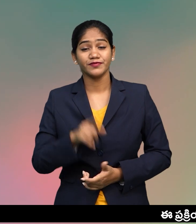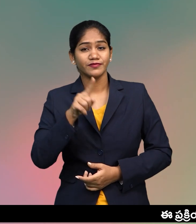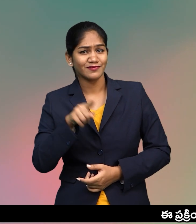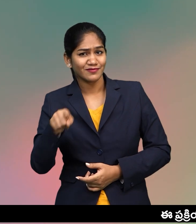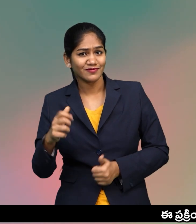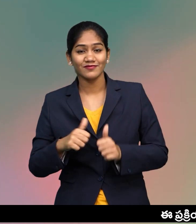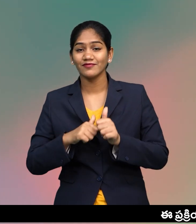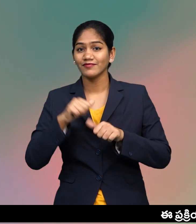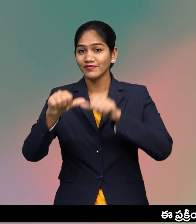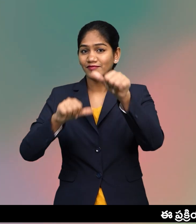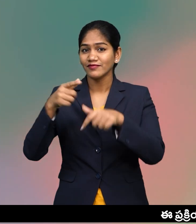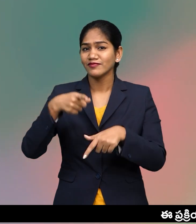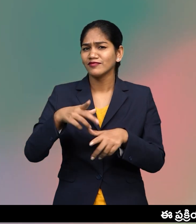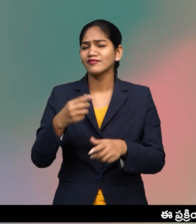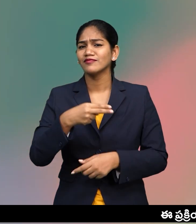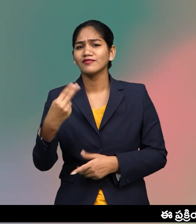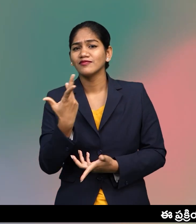ప్రక్రియను పట్టణీకరణ అంటారు.